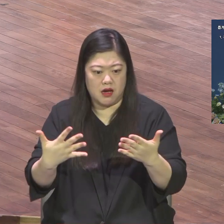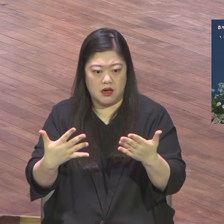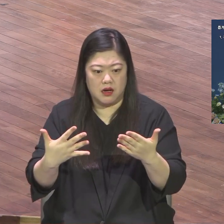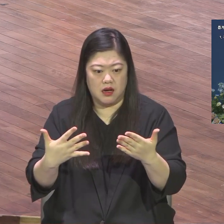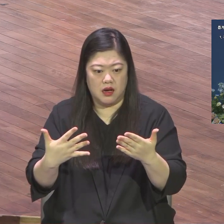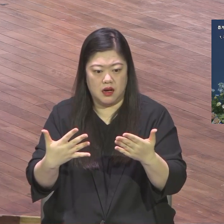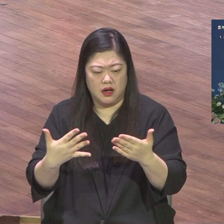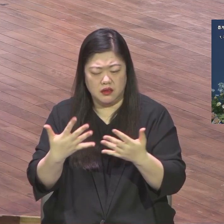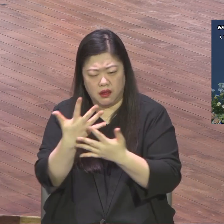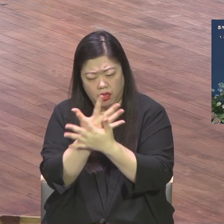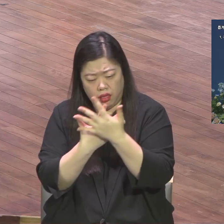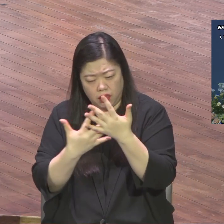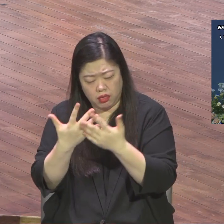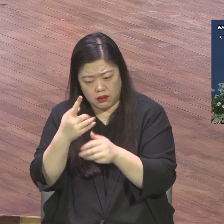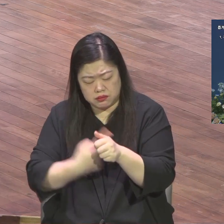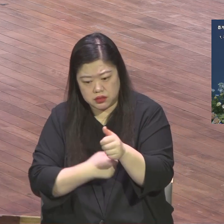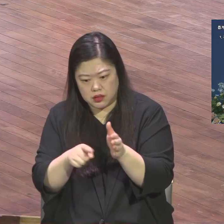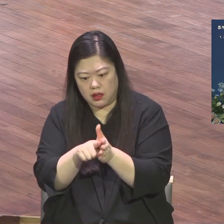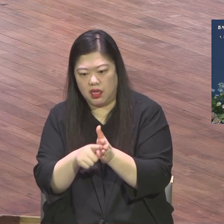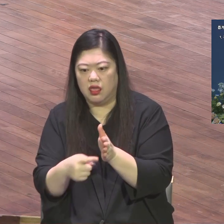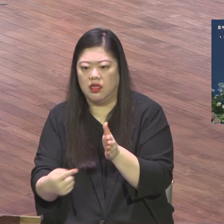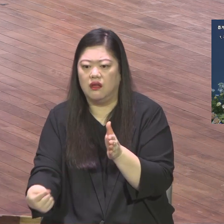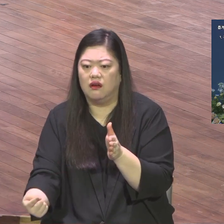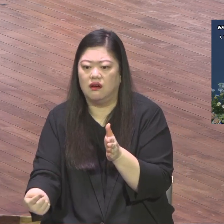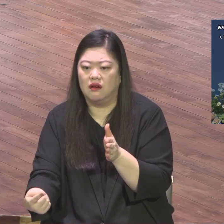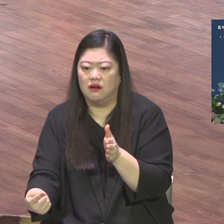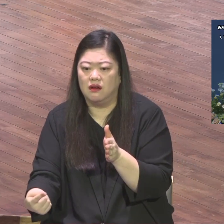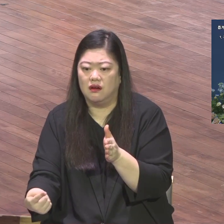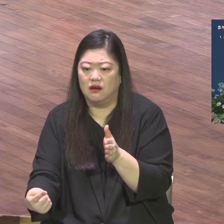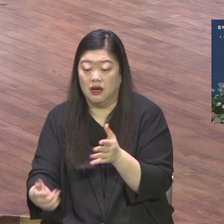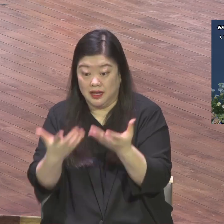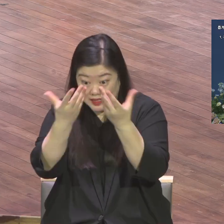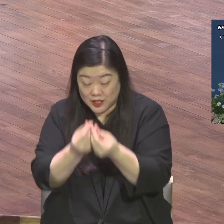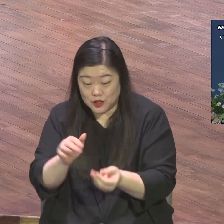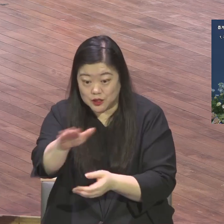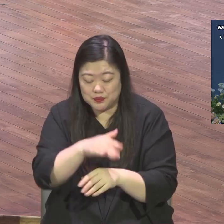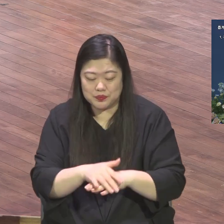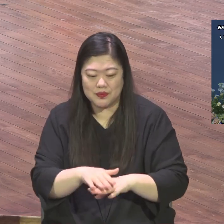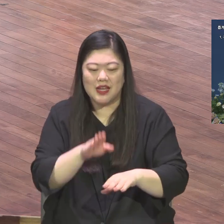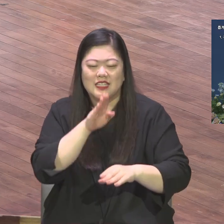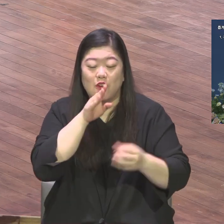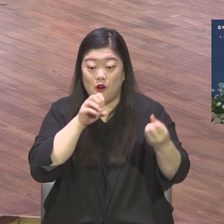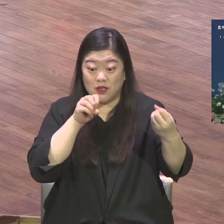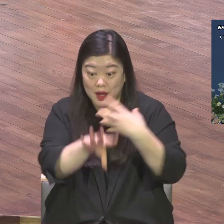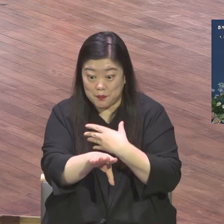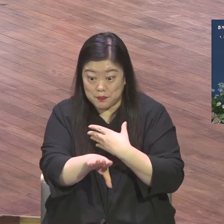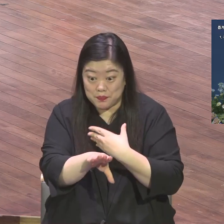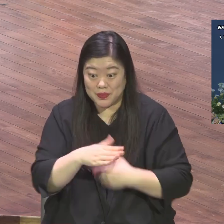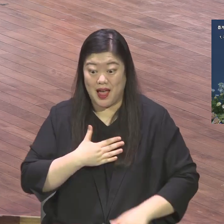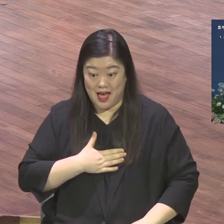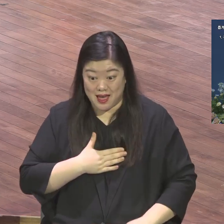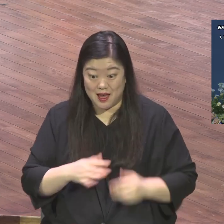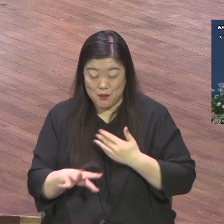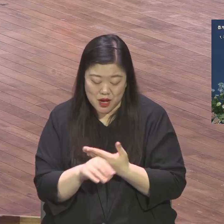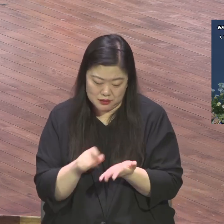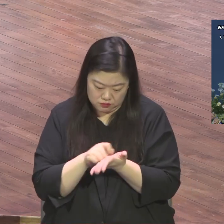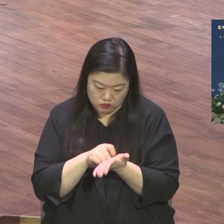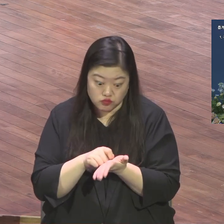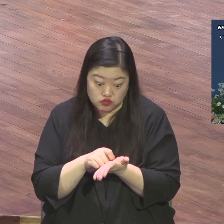갈등해요. 담난 사람은 절대 흔들리지 않습니다. 왜? 나는 없는데. 나는 없는데.